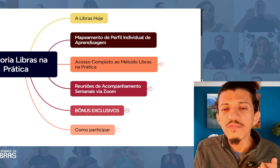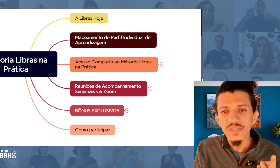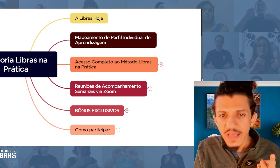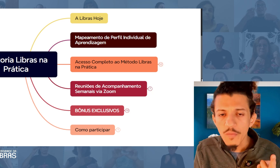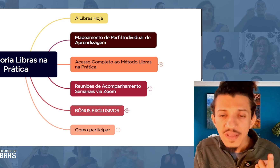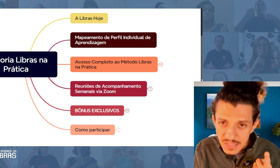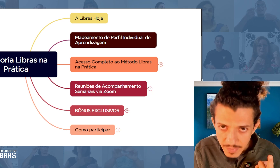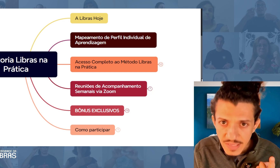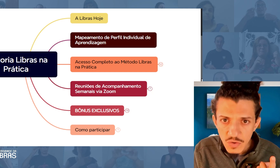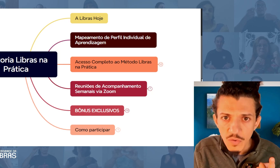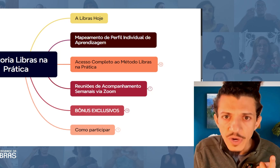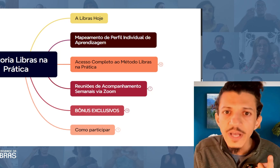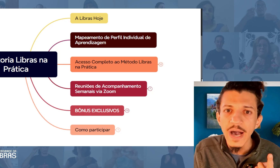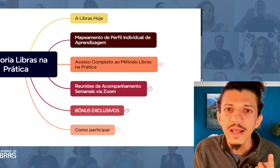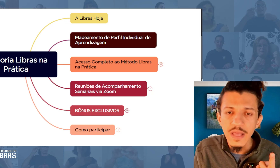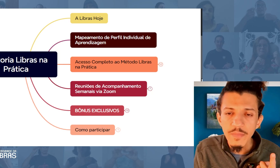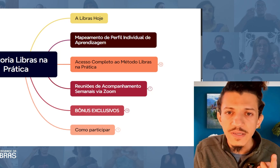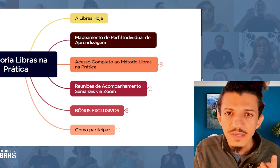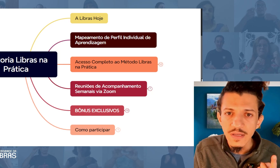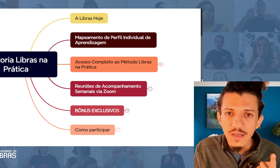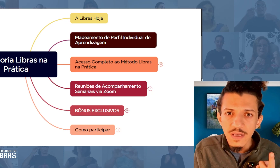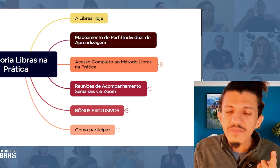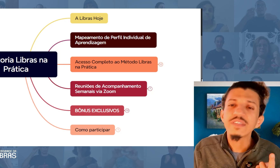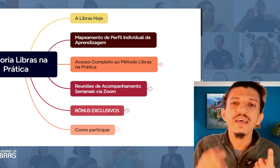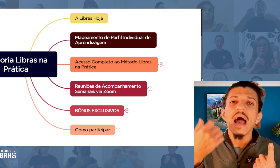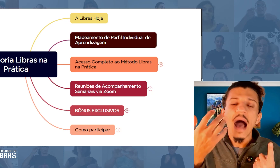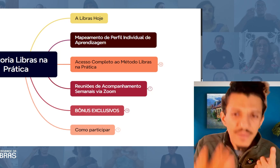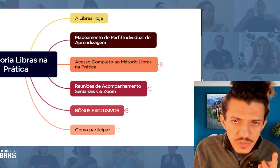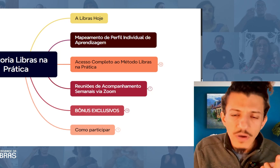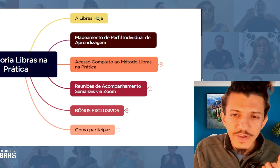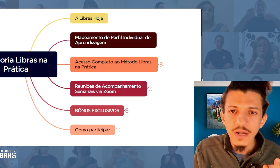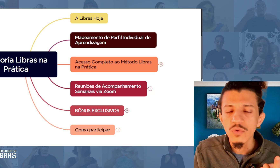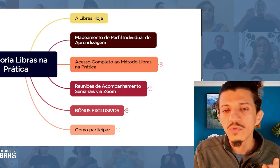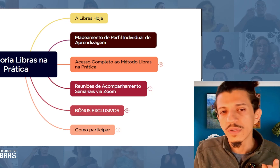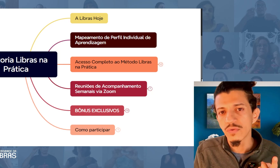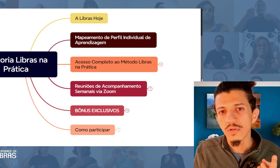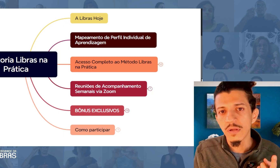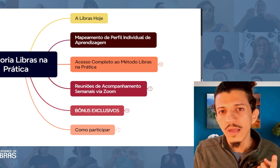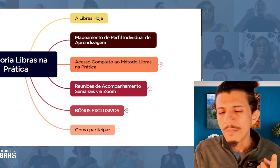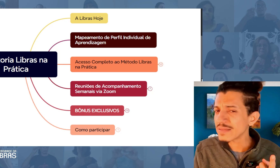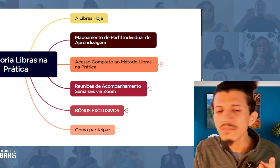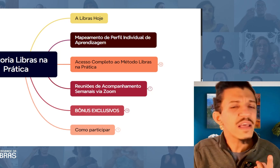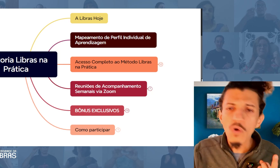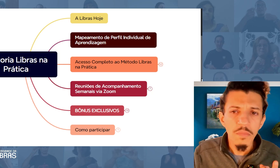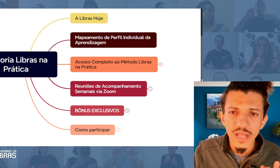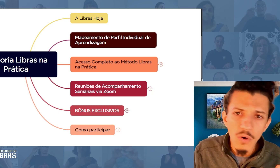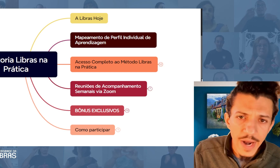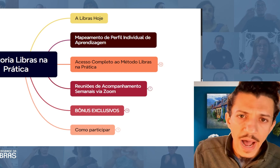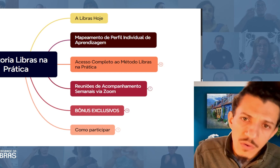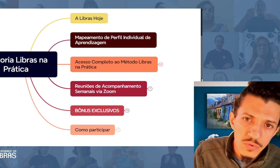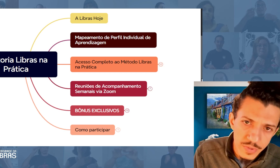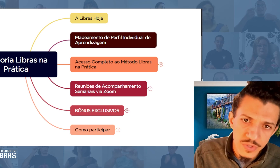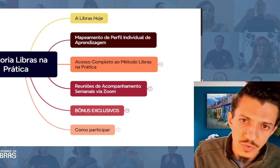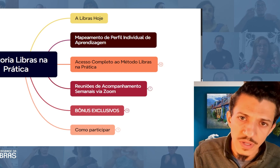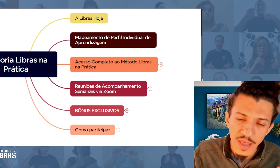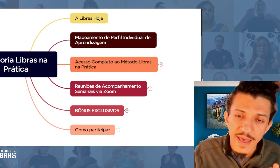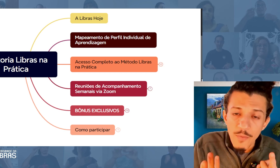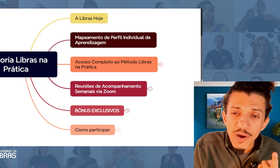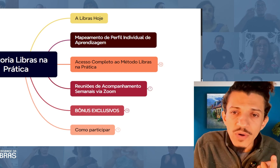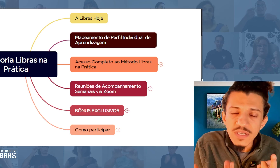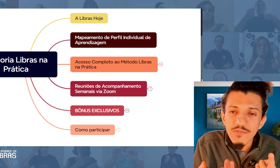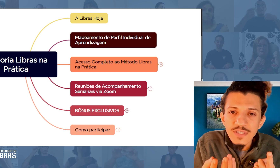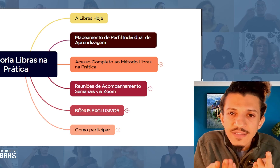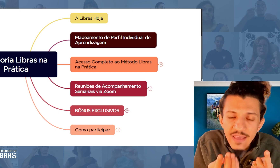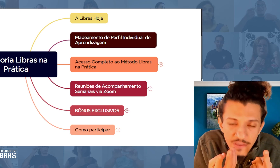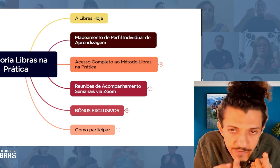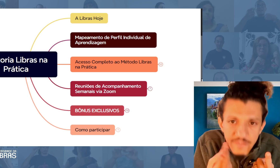como você realmente saber se comunicar em Libras se você absorver a cultura surda. Mas não tem como decorar a cultura surda. É uma